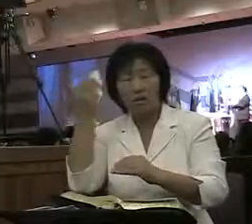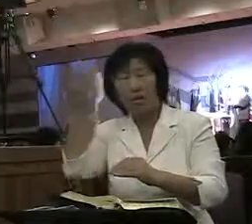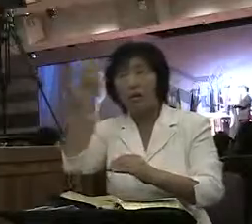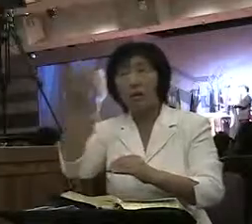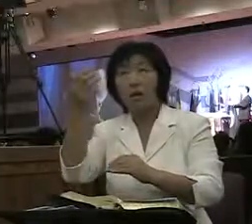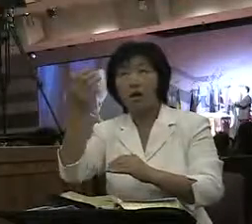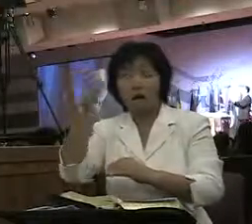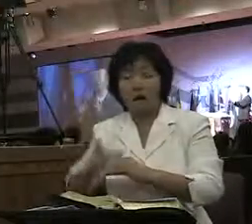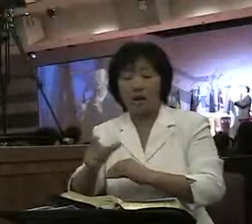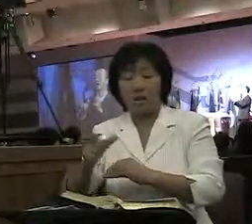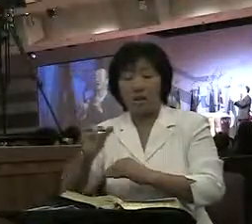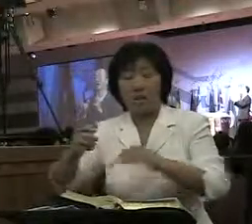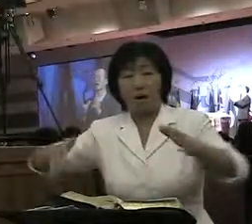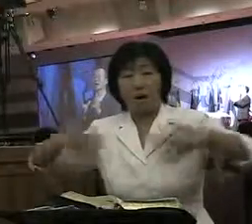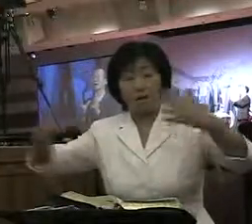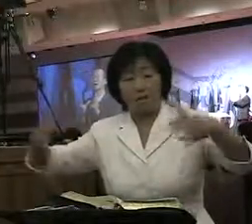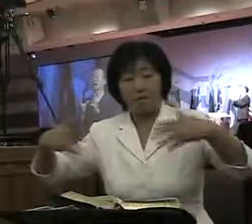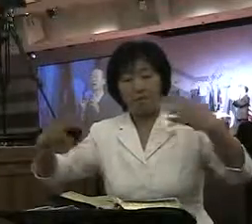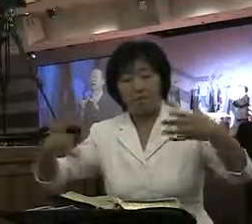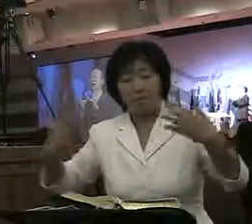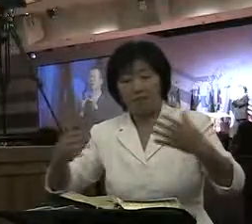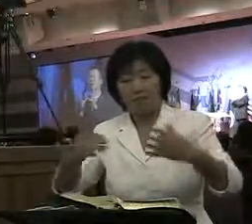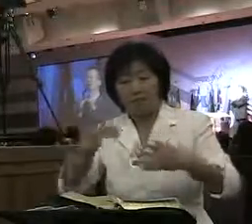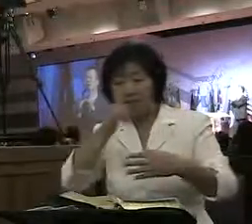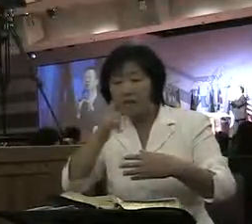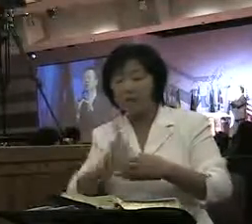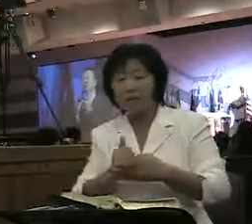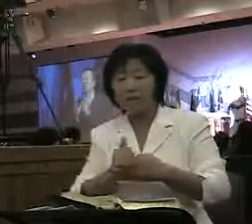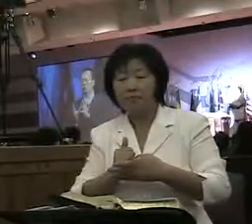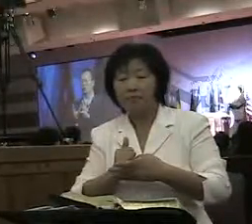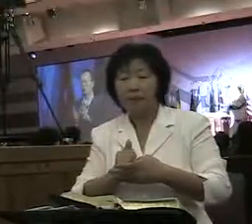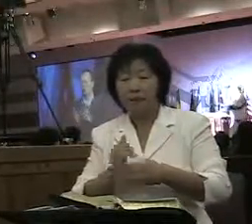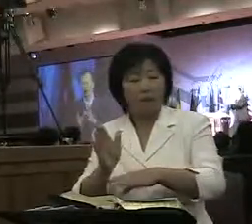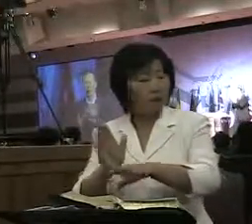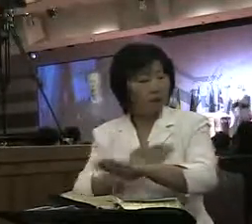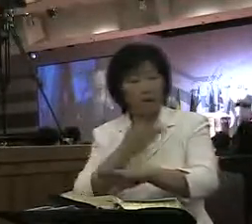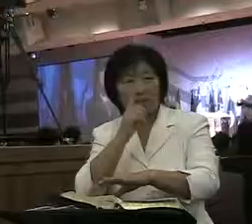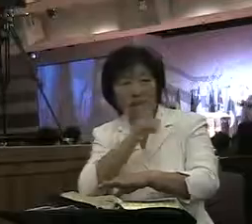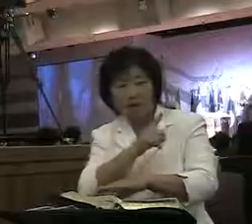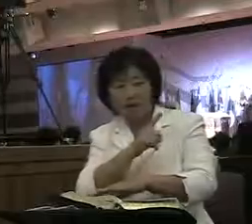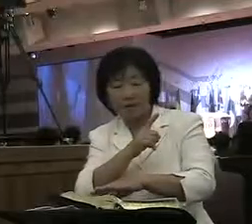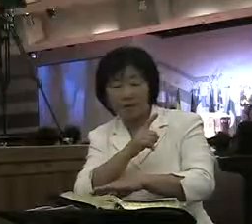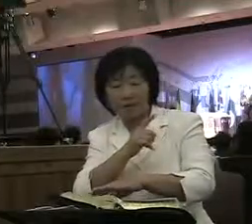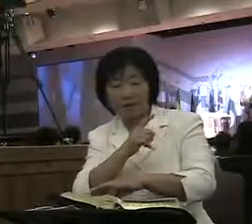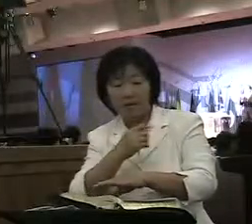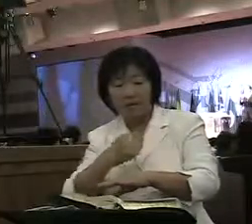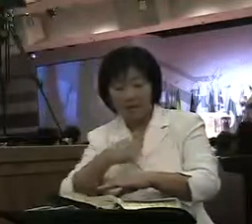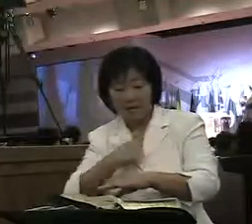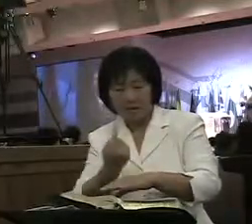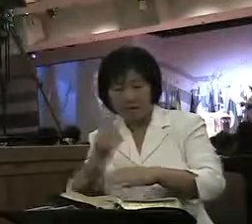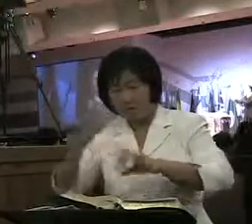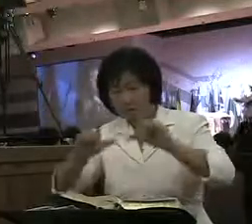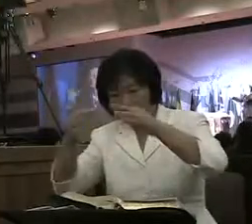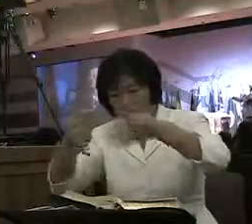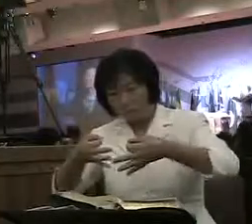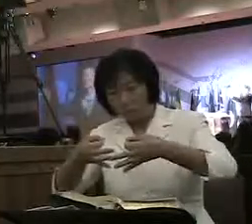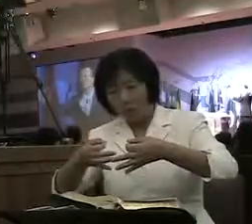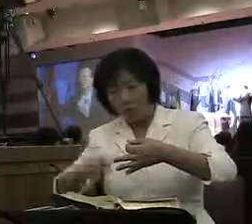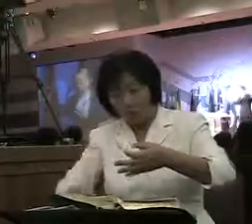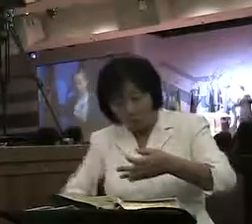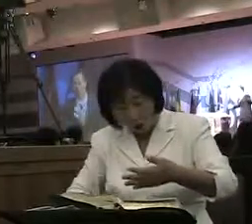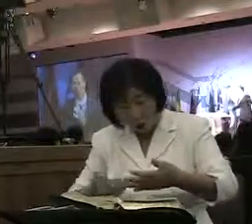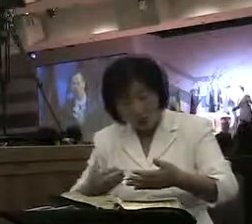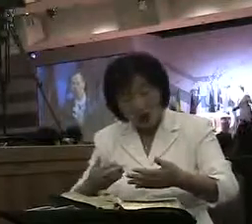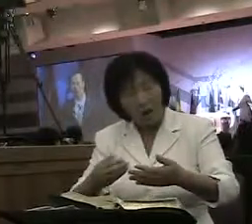이것을 보지 못하니까, 나의 적나라한 이 부정한 모습을 보지 못하니까 회개도 없고, 회개도 없으니까 부흥도